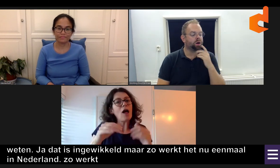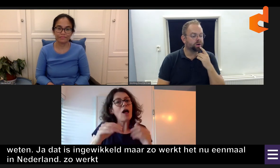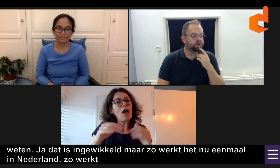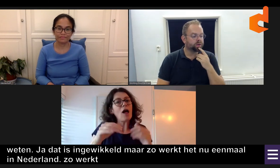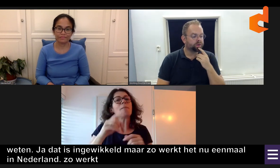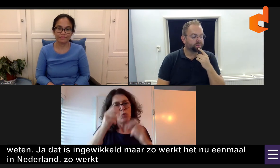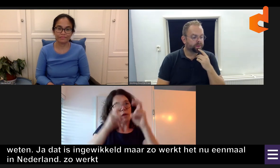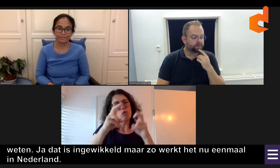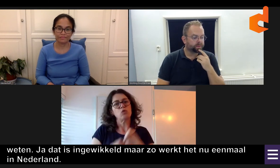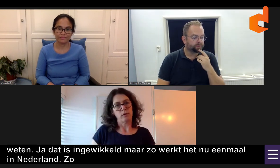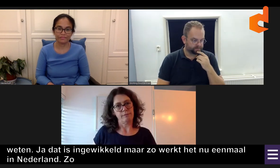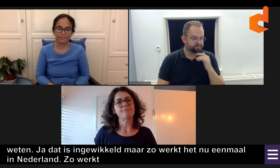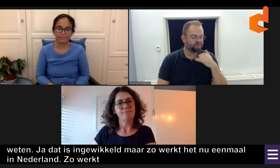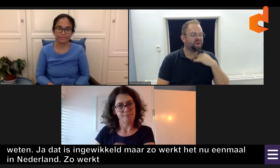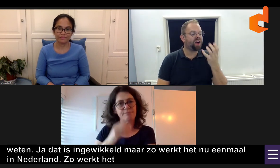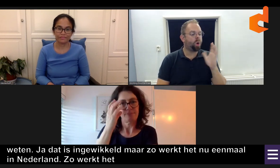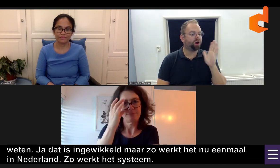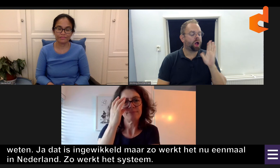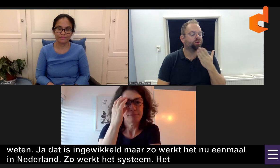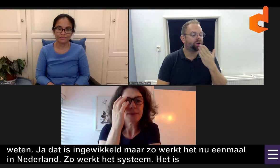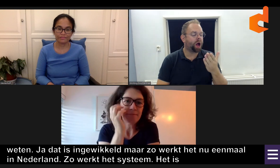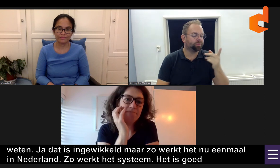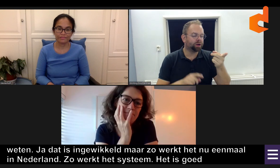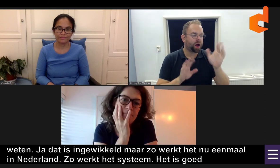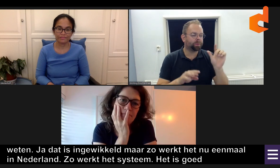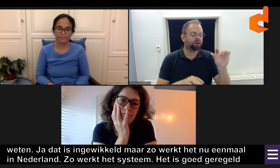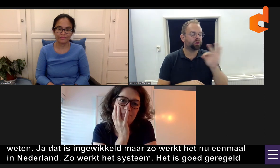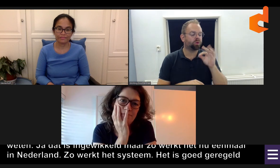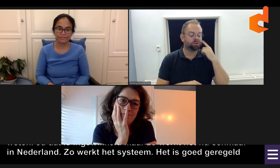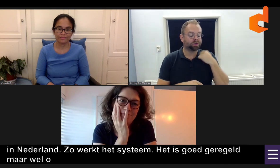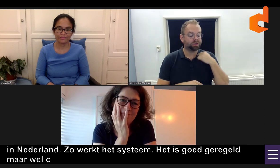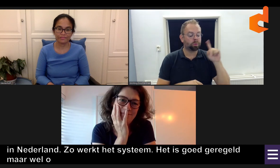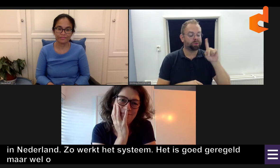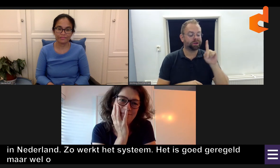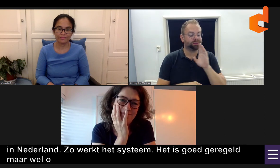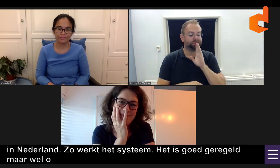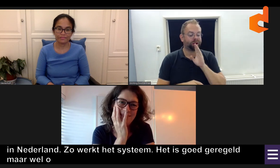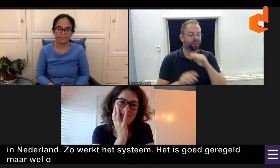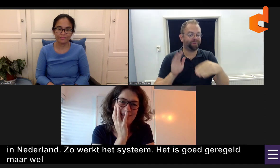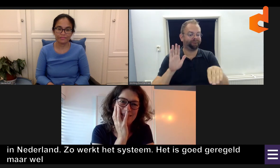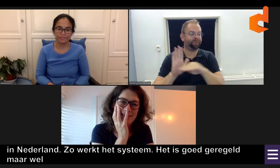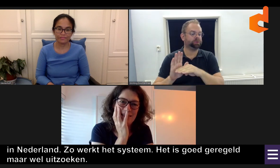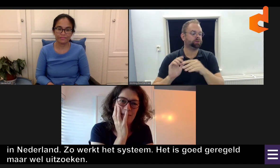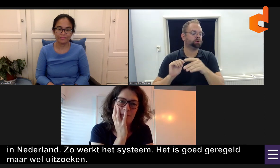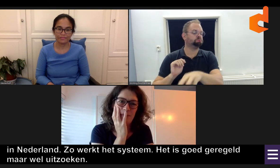En het is goed geregeld hoor, ja, maar het is wel uitzoekwerk. Dennis, ja, eigenlijk wat ik eigenlijk wel, ik wou iets vragen, maar dat is eigenlijk al een beetje